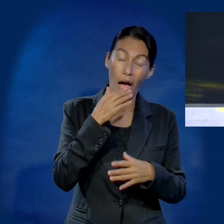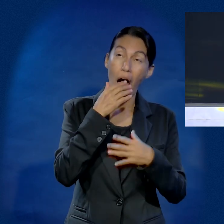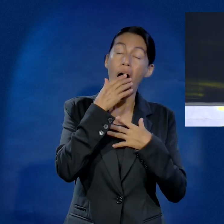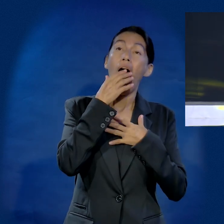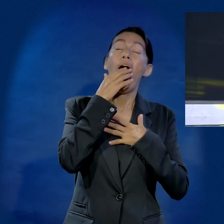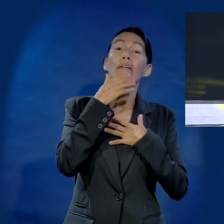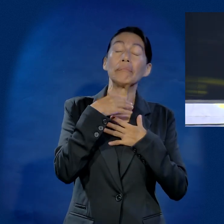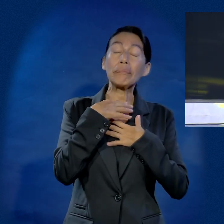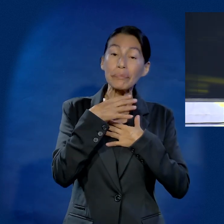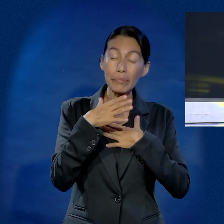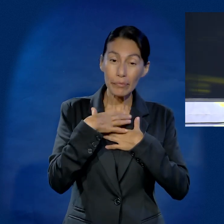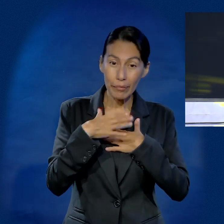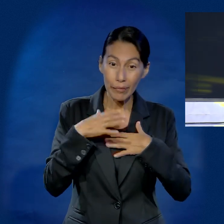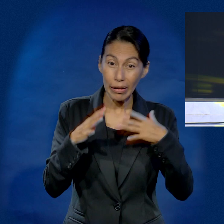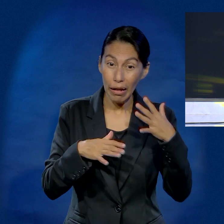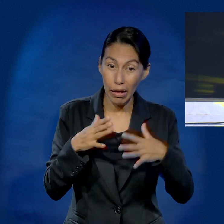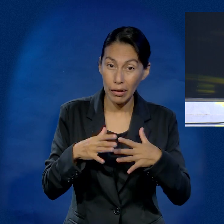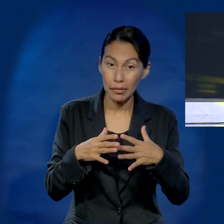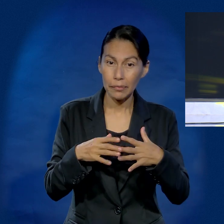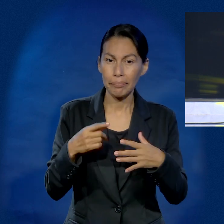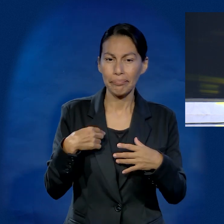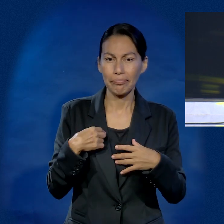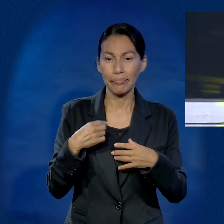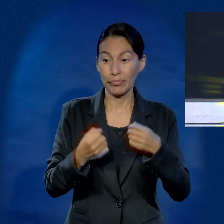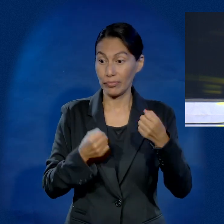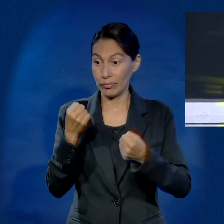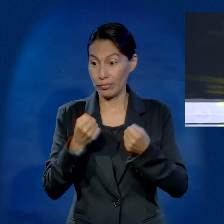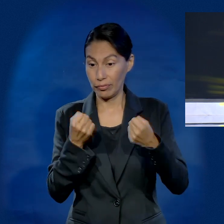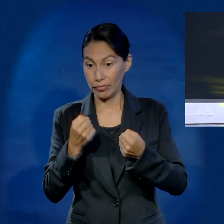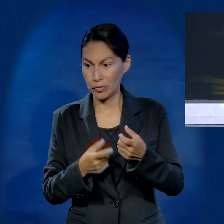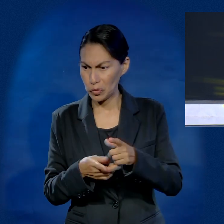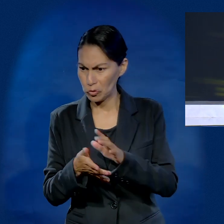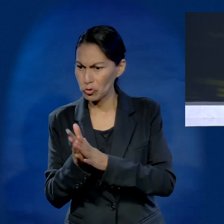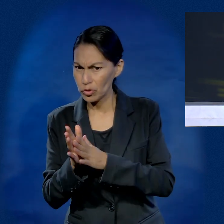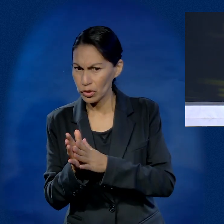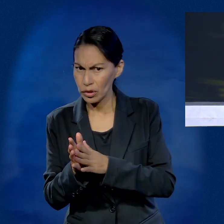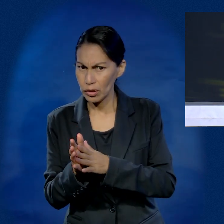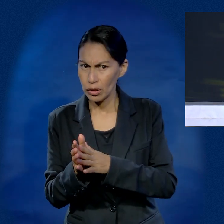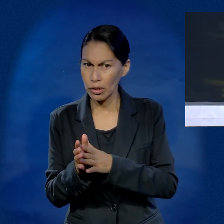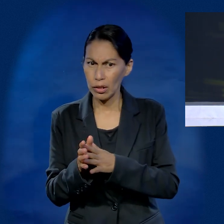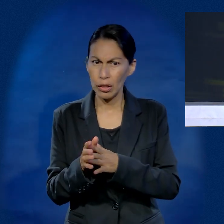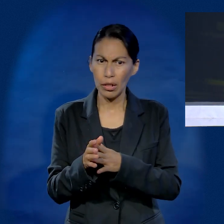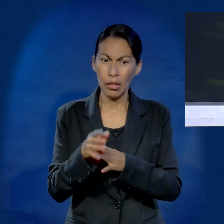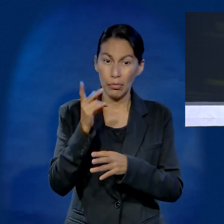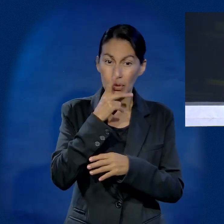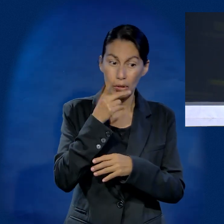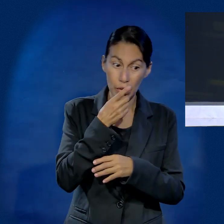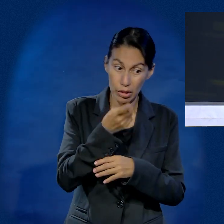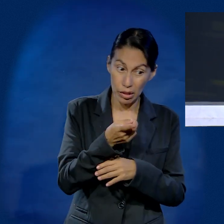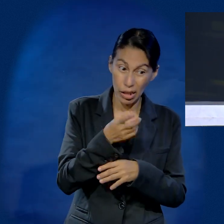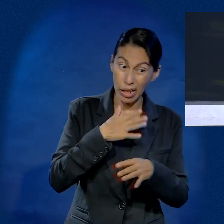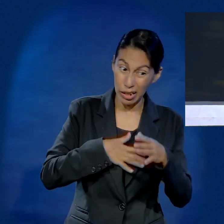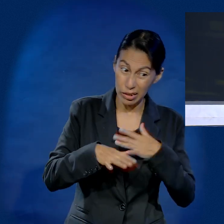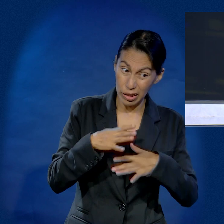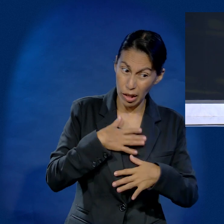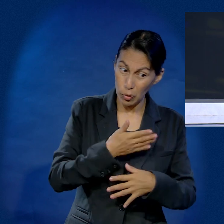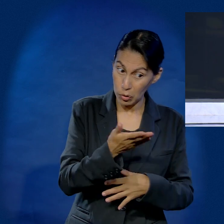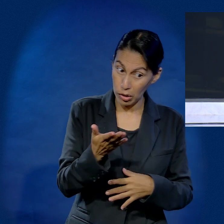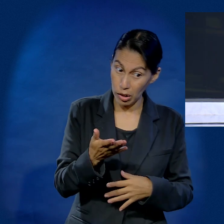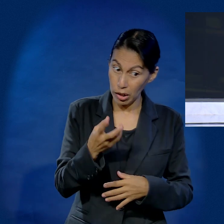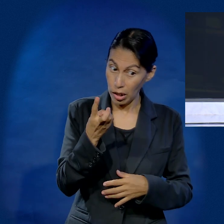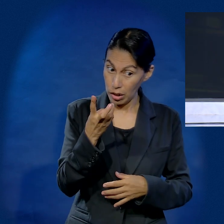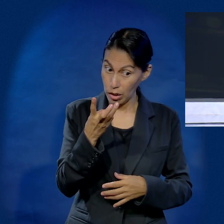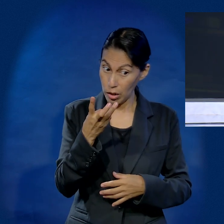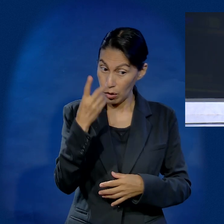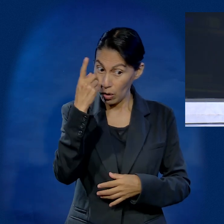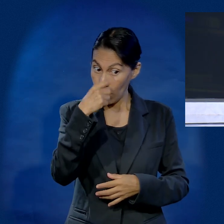Como salí todo cansado y extenuado, me subí al carro, los clubes venían en los autobuses, los ancianos me dicen, pastor, lo vemos cansado,